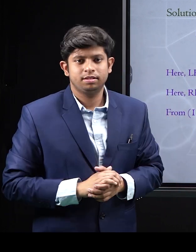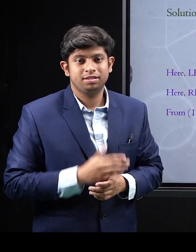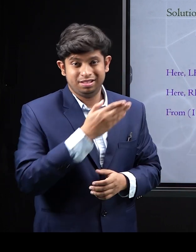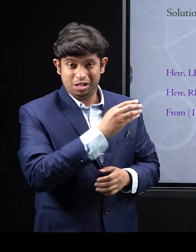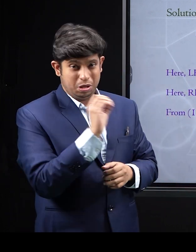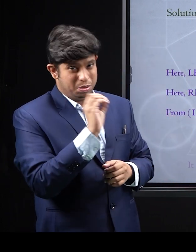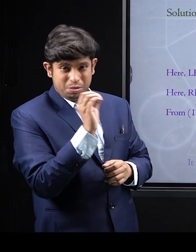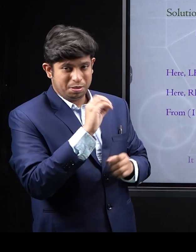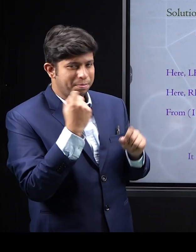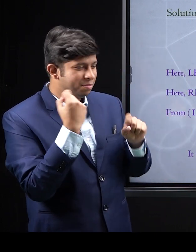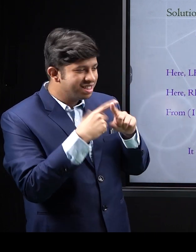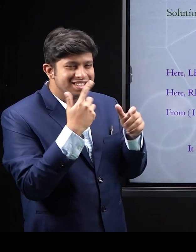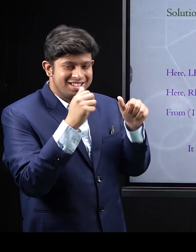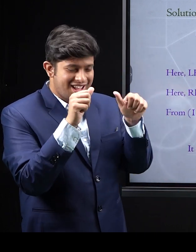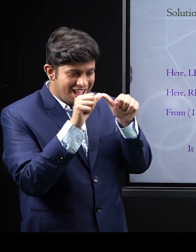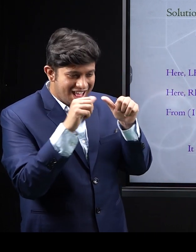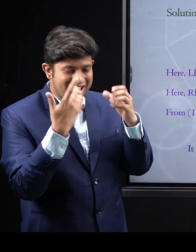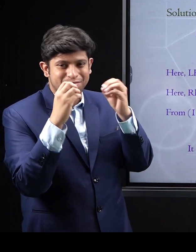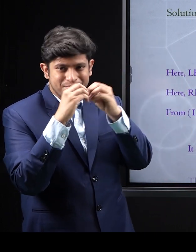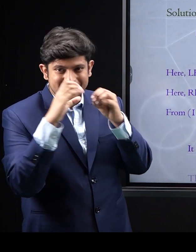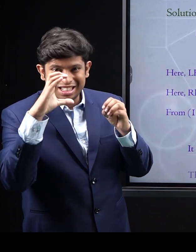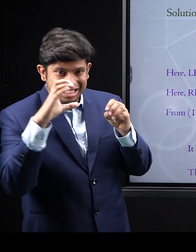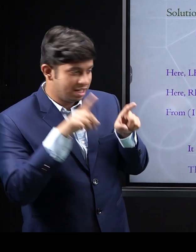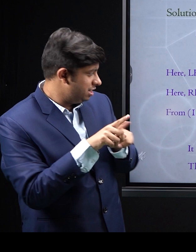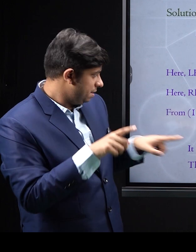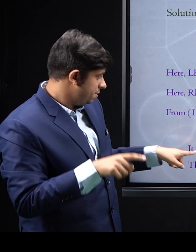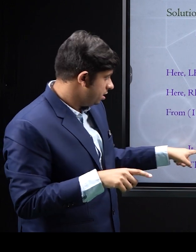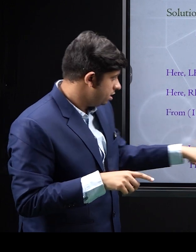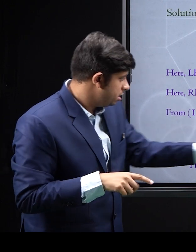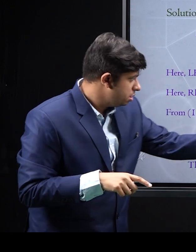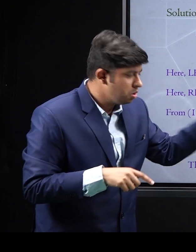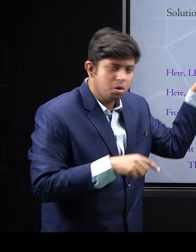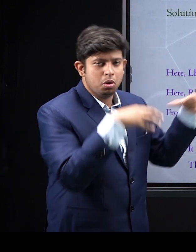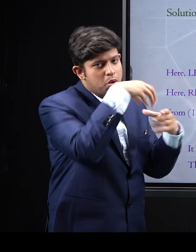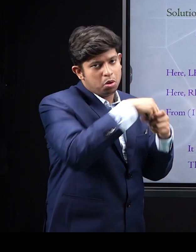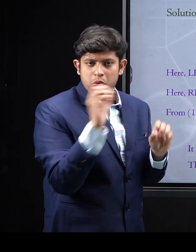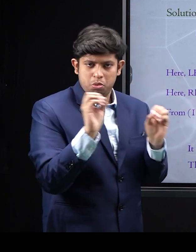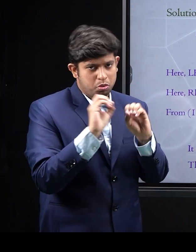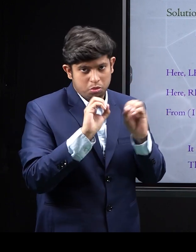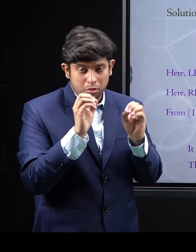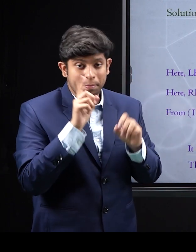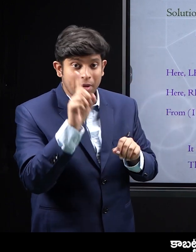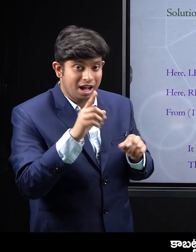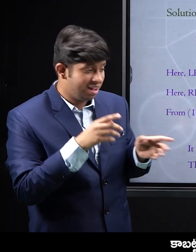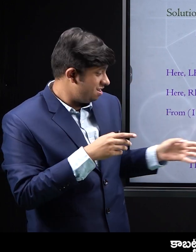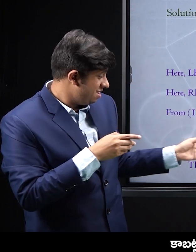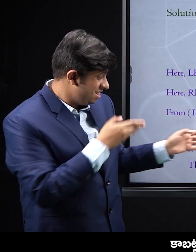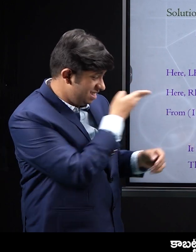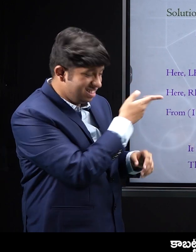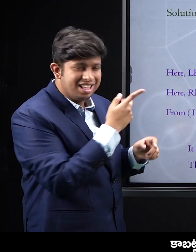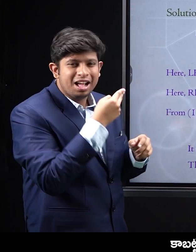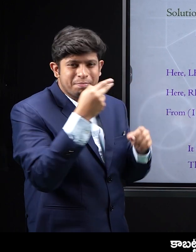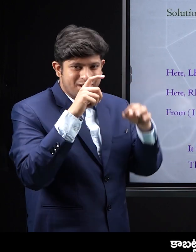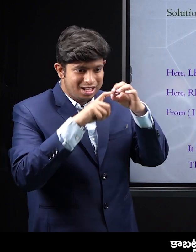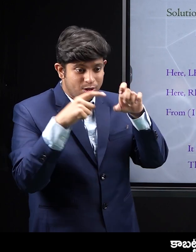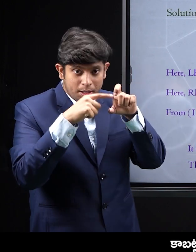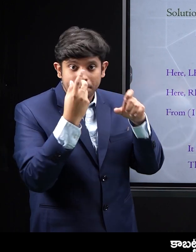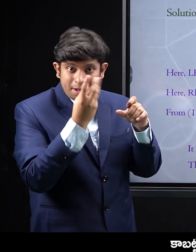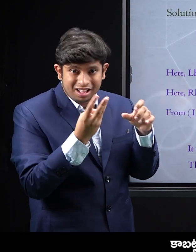ఇది ax స్క్వేర్ ప్లస్ bx ప్లస్ c 0 రూపంలో కాదు. కాబట్టి ఇచ్చిన సమీకరణం